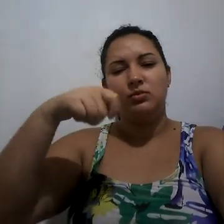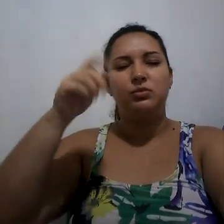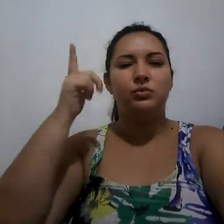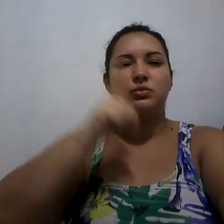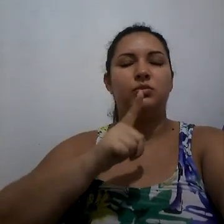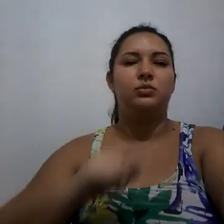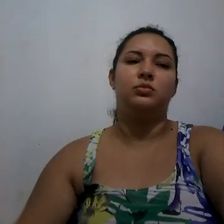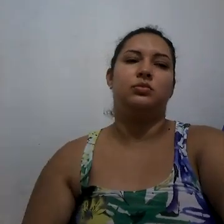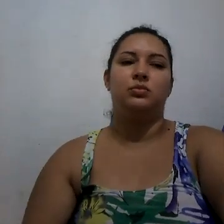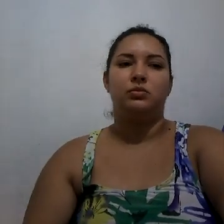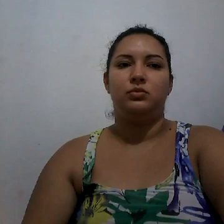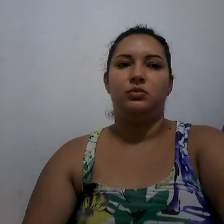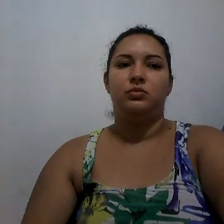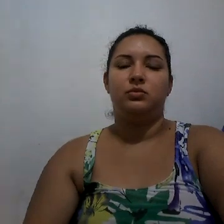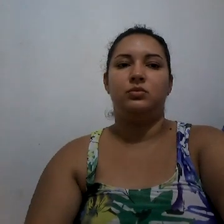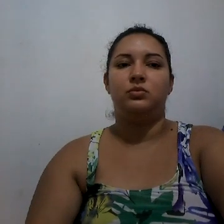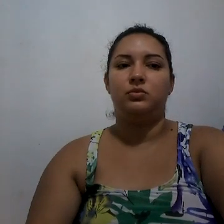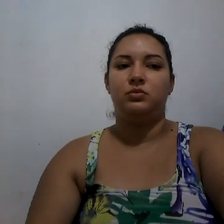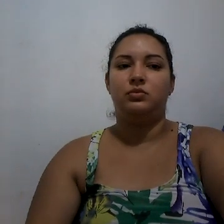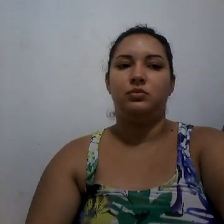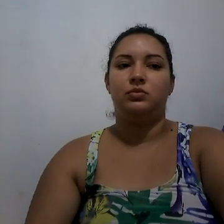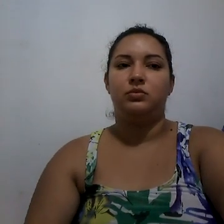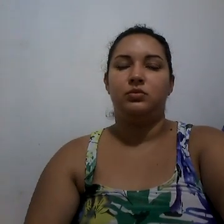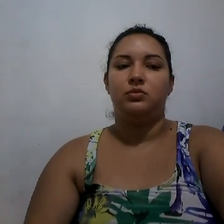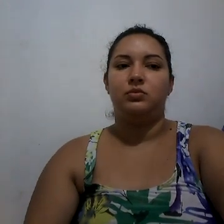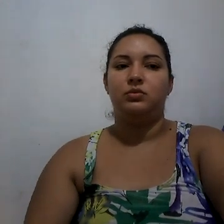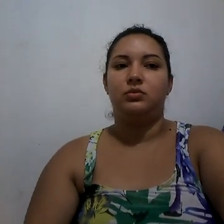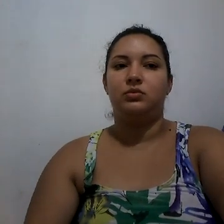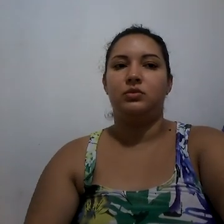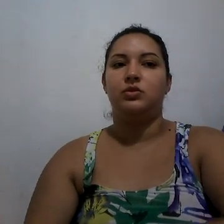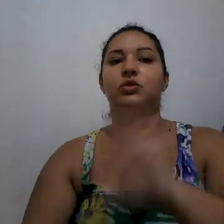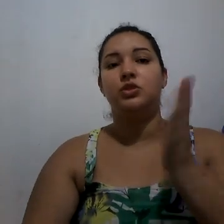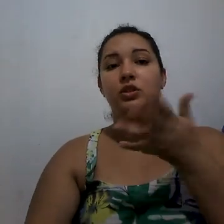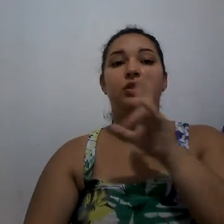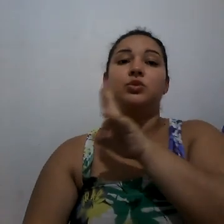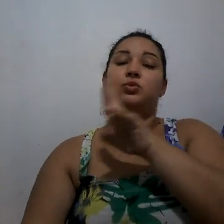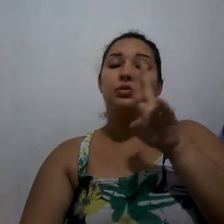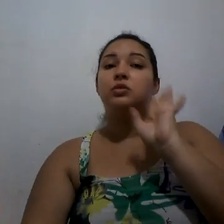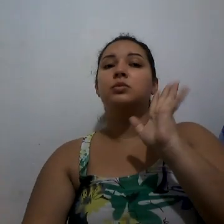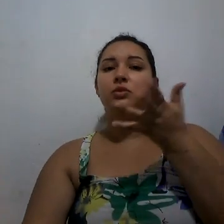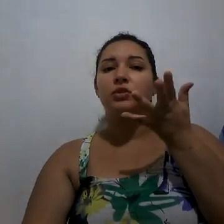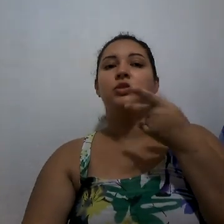Sim, beleza. Ok. Sim, o próprio nome já diz, né? Sim, mas tem hora que dá branco e ele